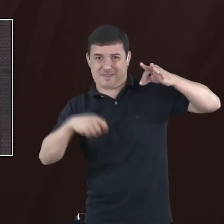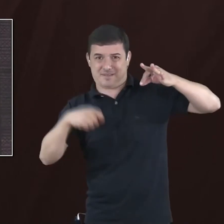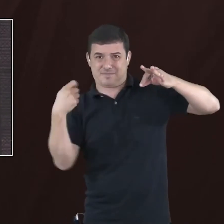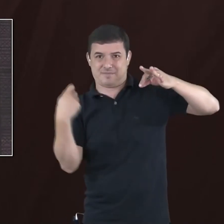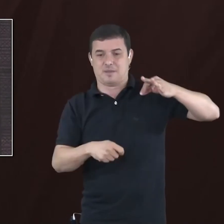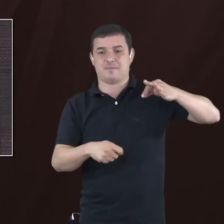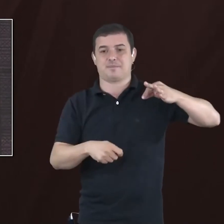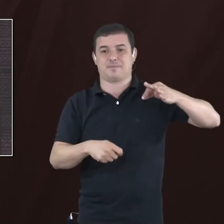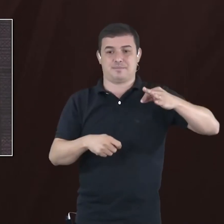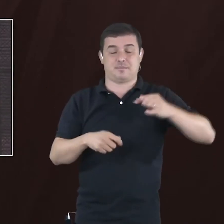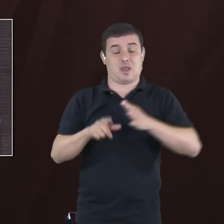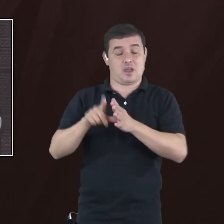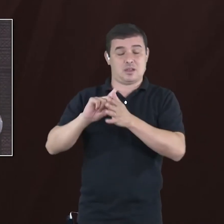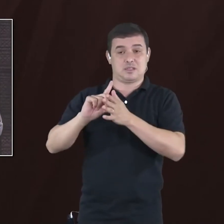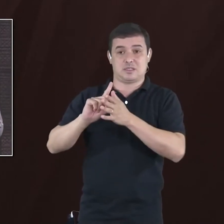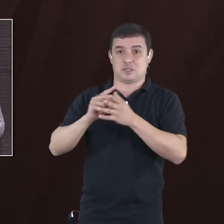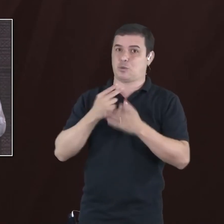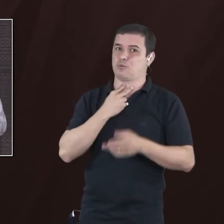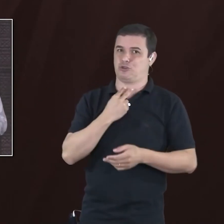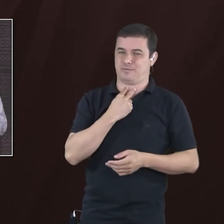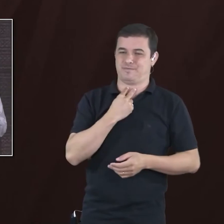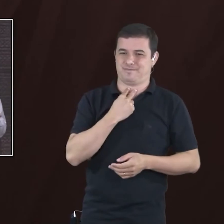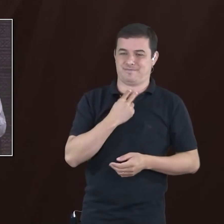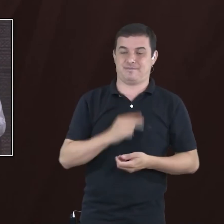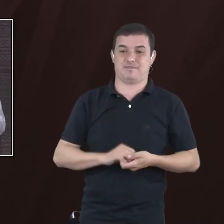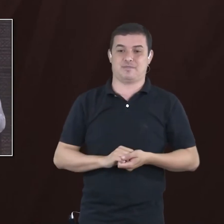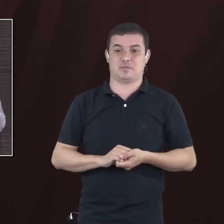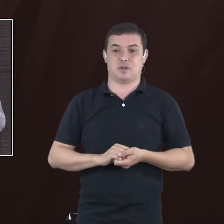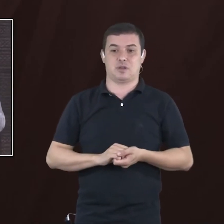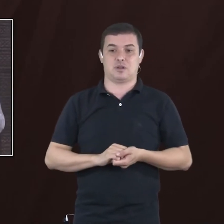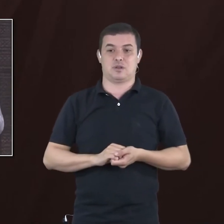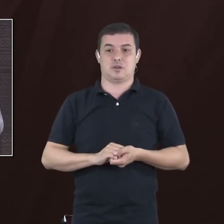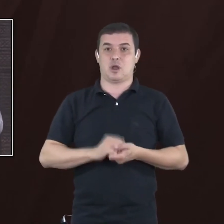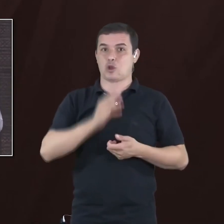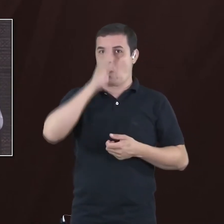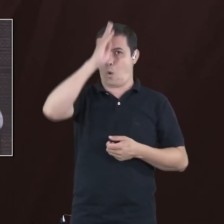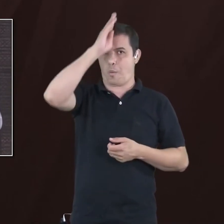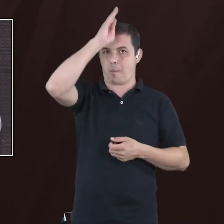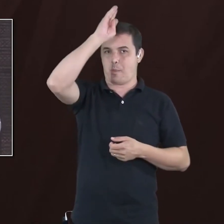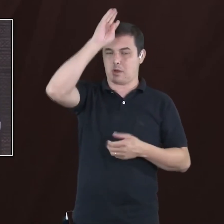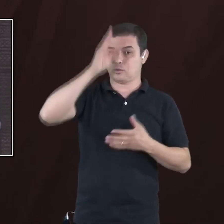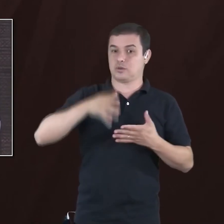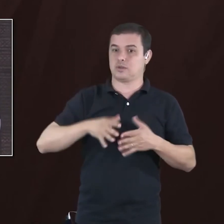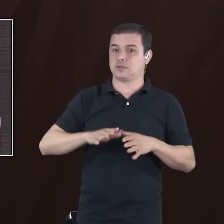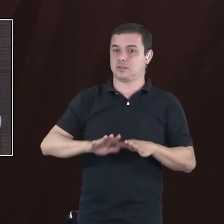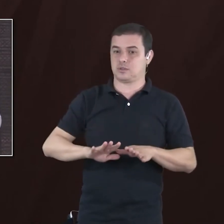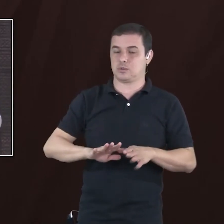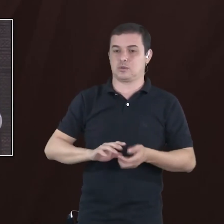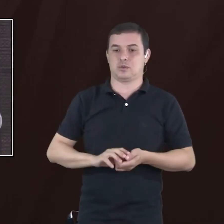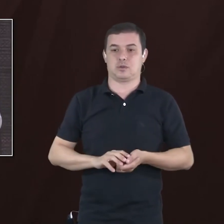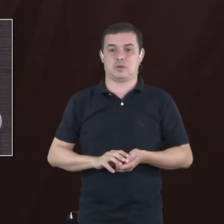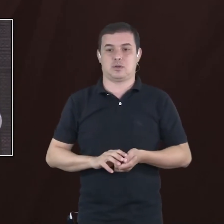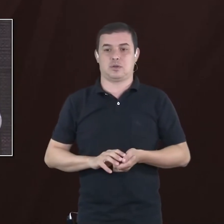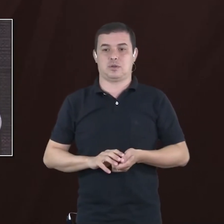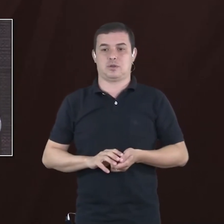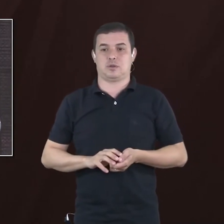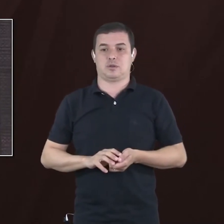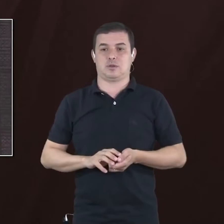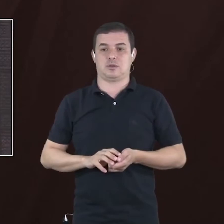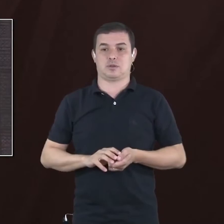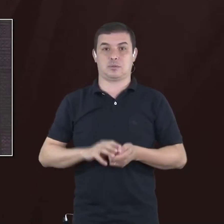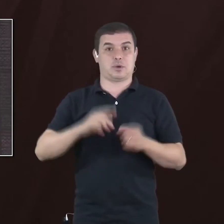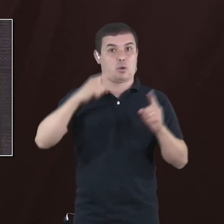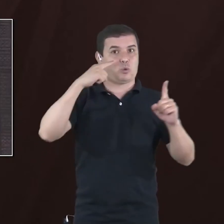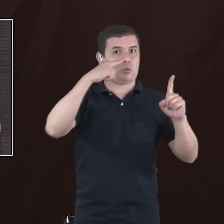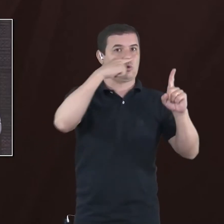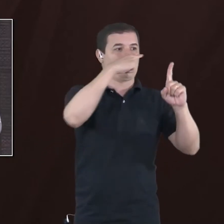disso. E também um romano não pode ser castigado pela